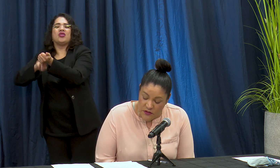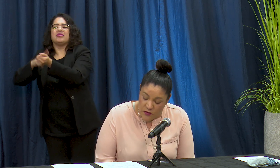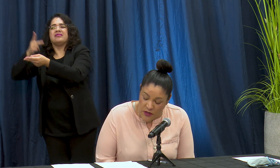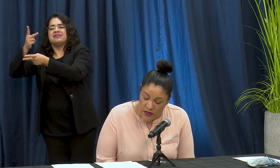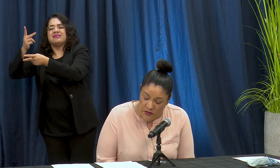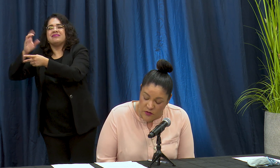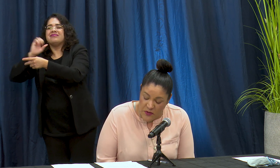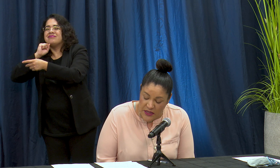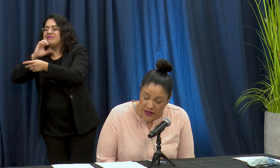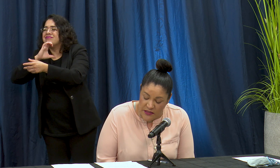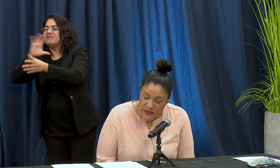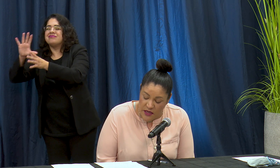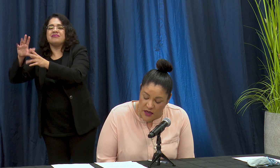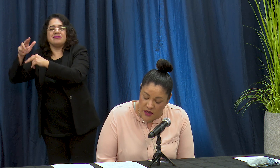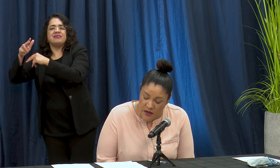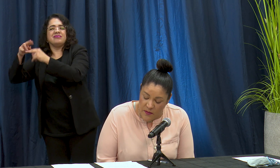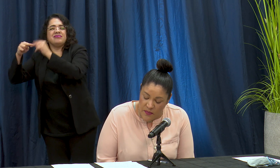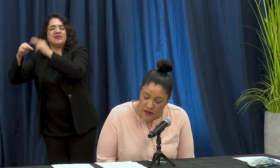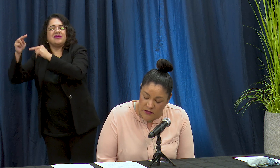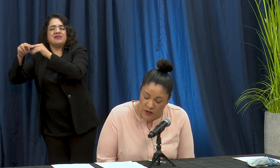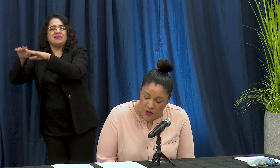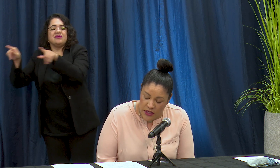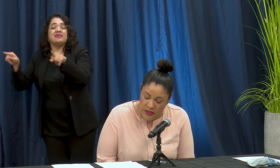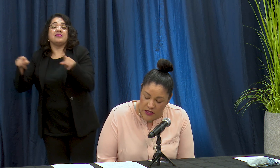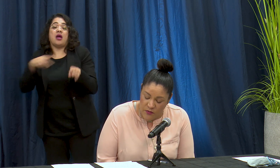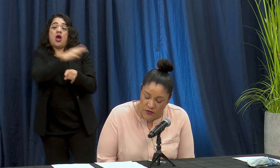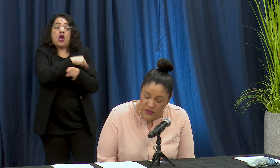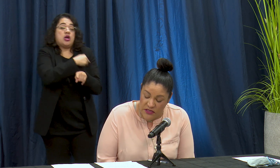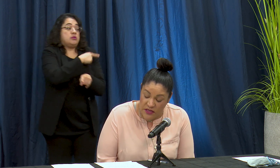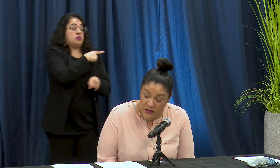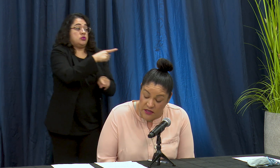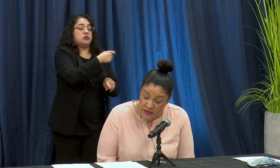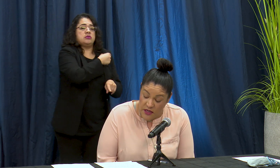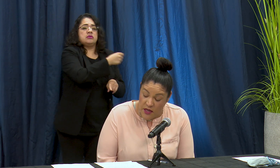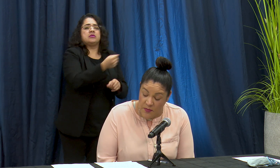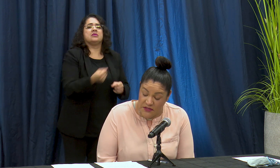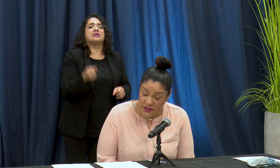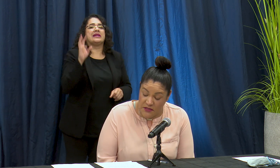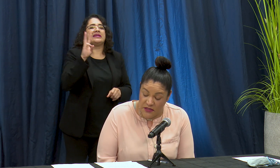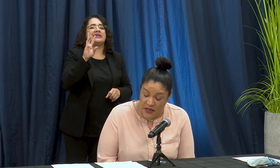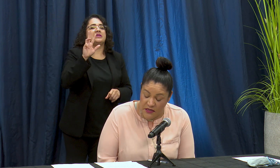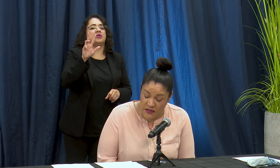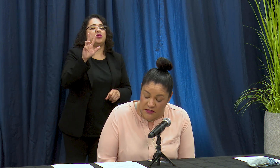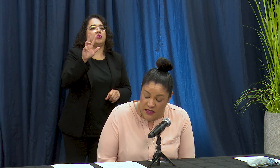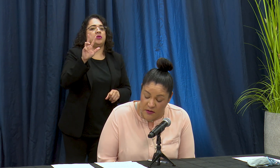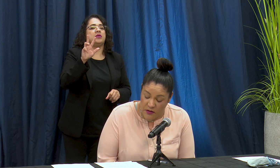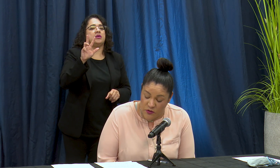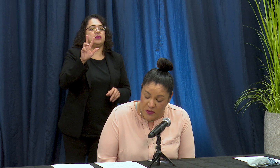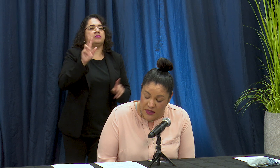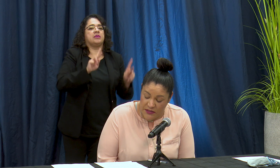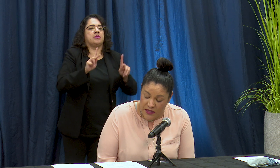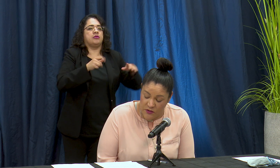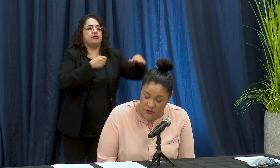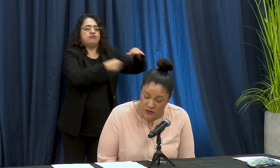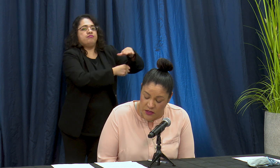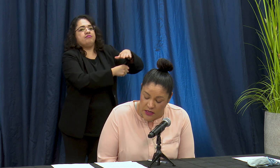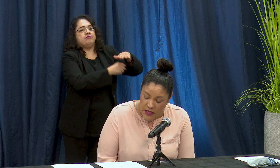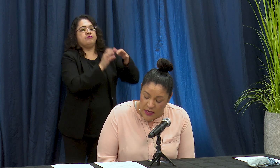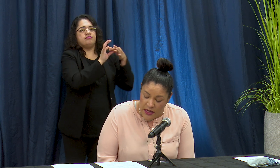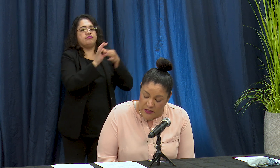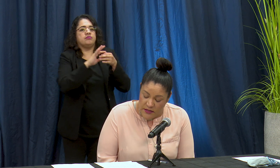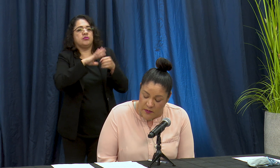hemos visto en los hospitales, desde hoy tenemos 63 pacientes que están